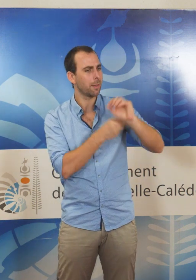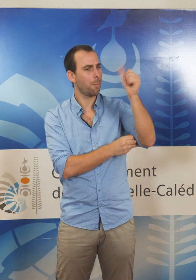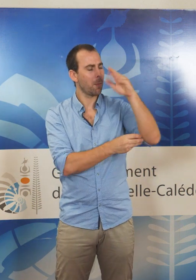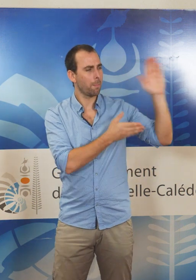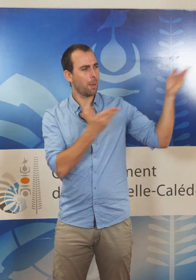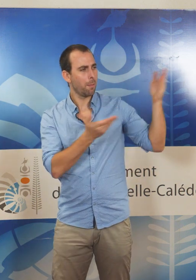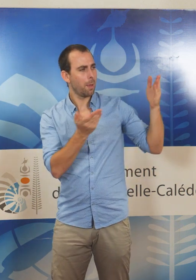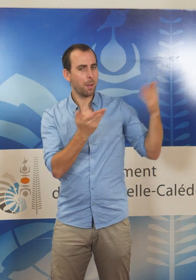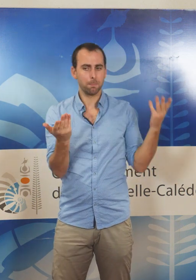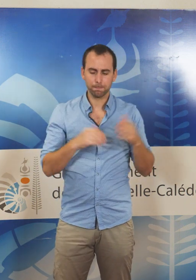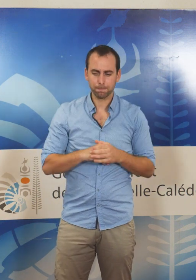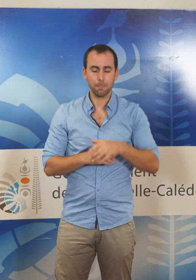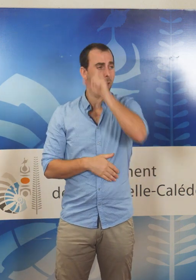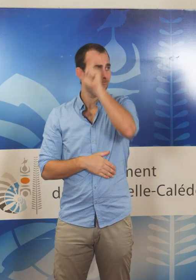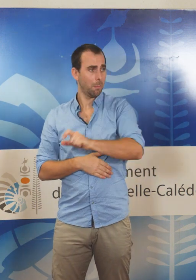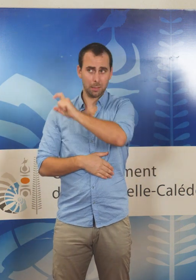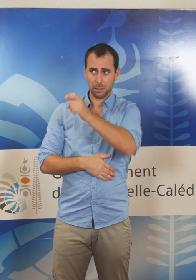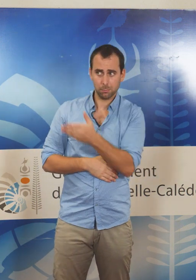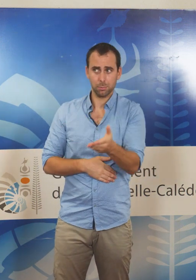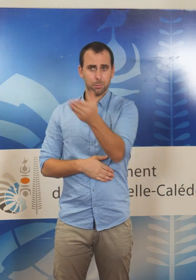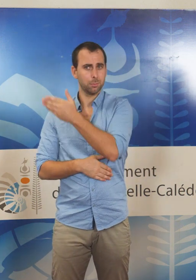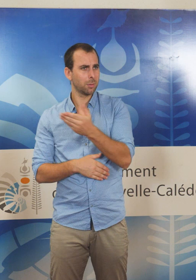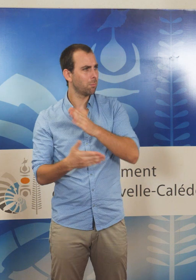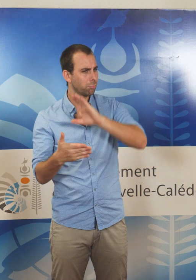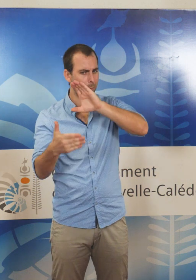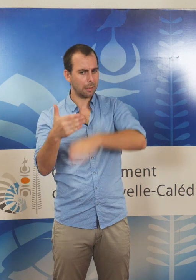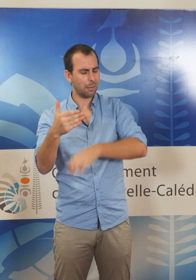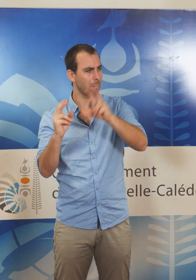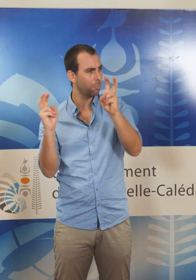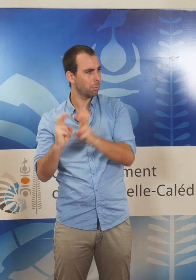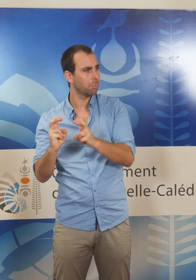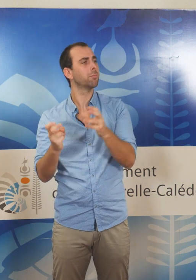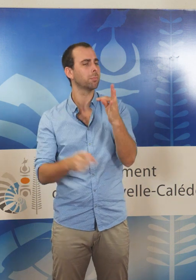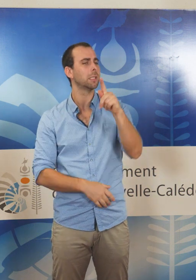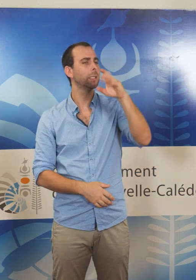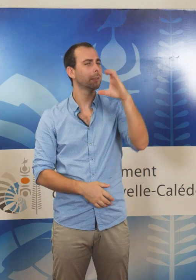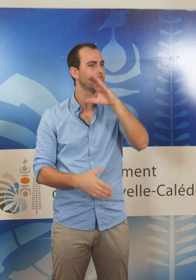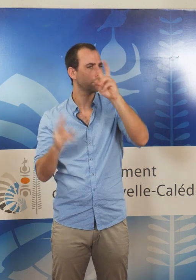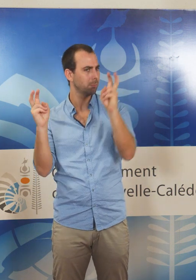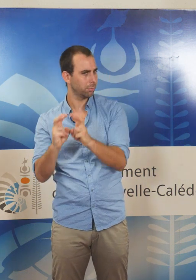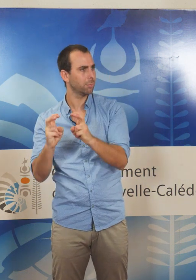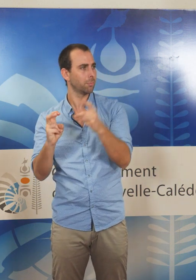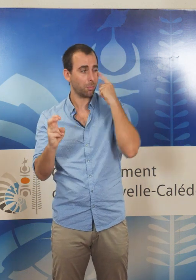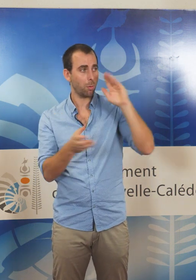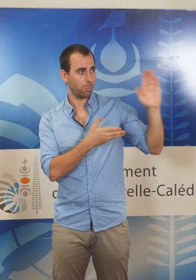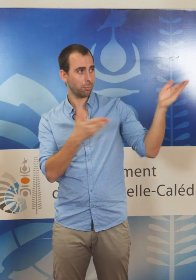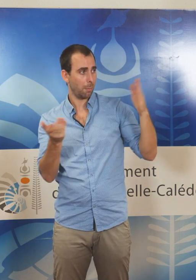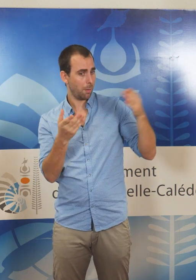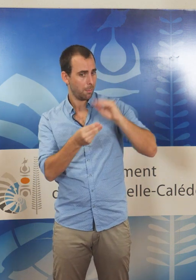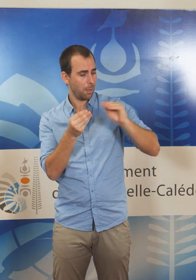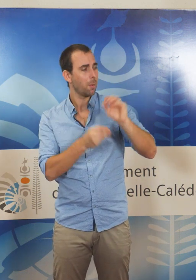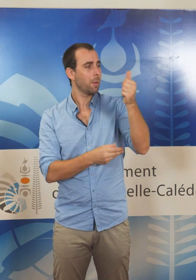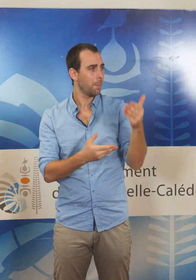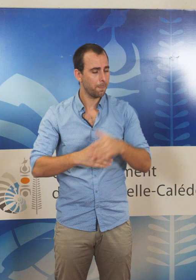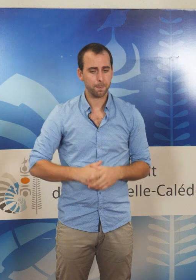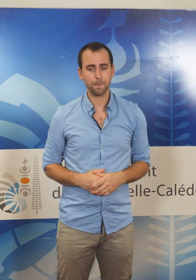pharmacies notamment ont des taxes plus basses, notamment une TGC beaucoup plus basse sur l'importation de ces matières